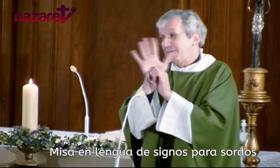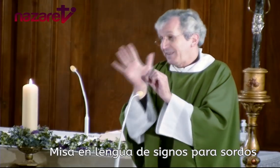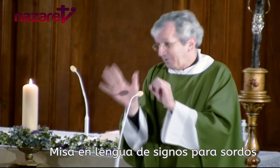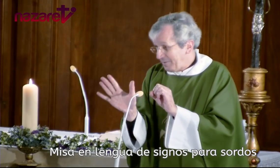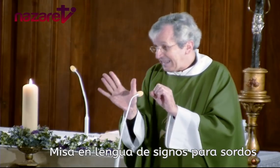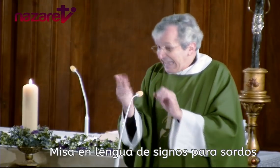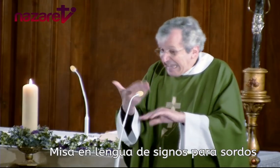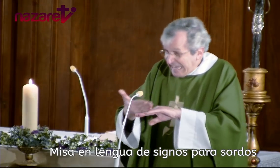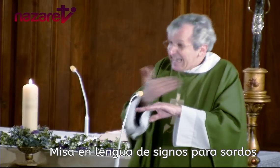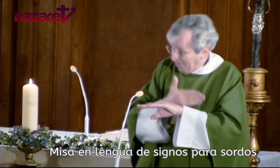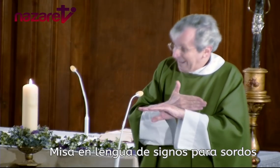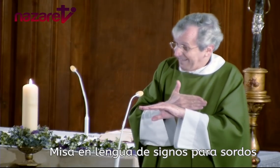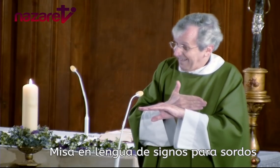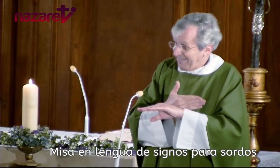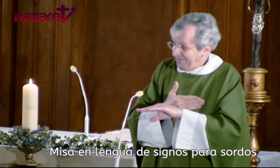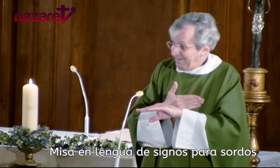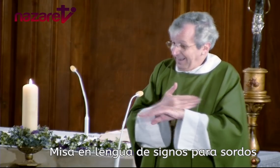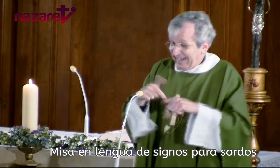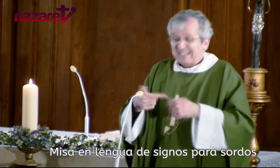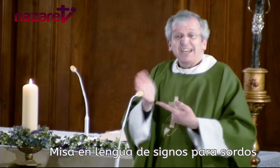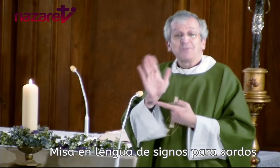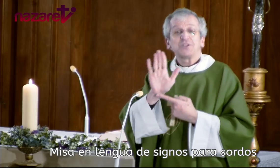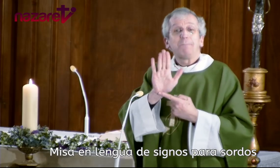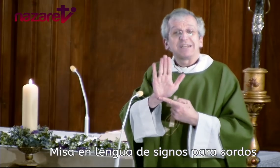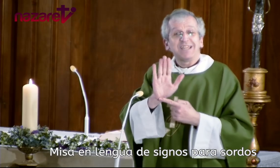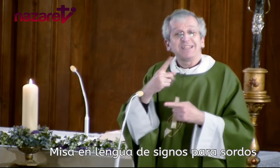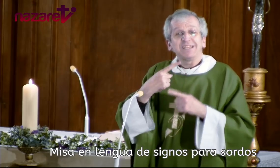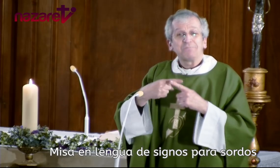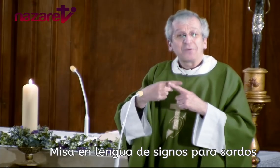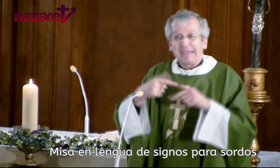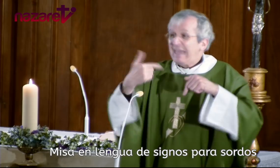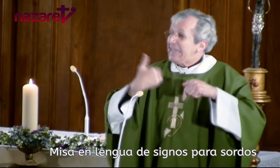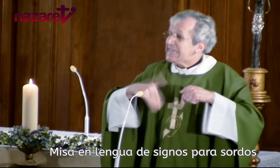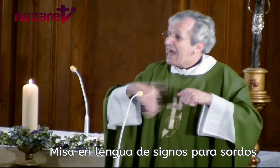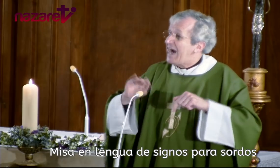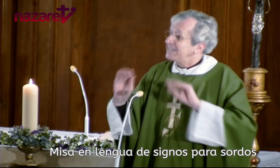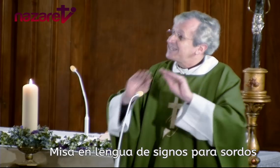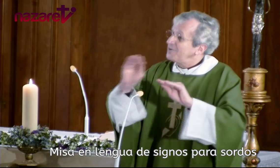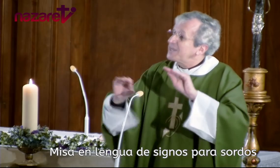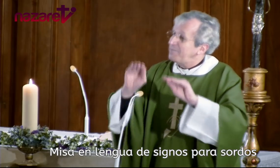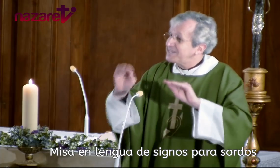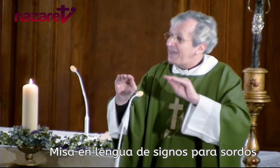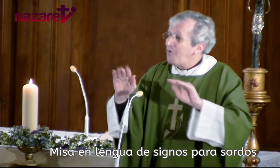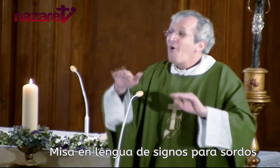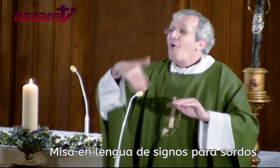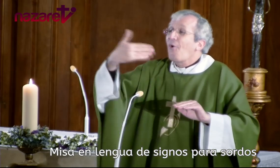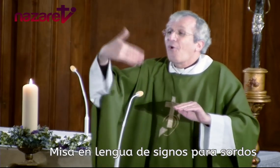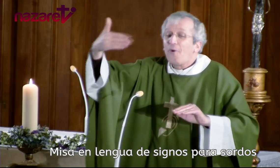del COVID, ya con antelación las tenemos presentes porque ya se nos ha avisado